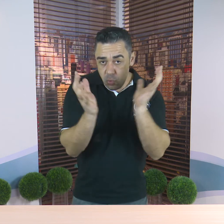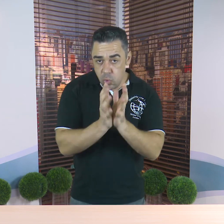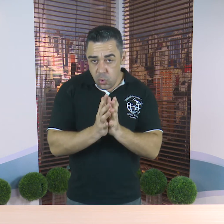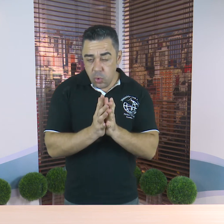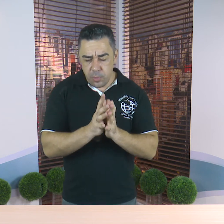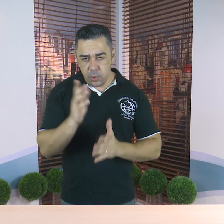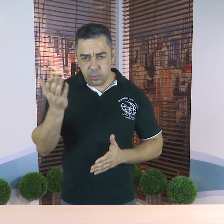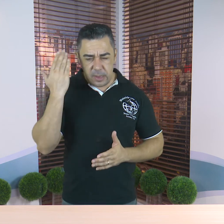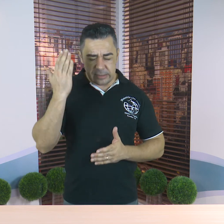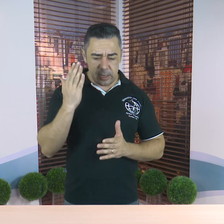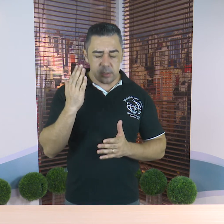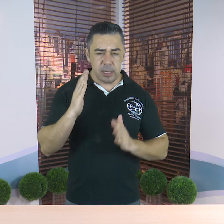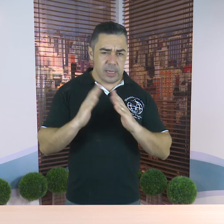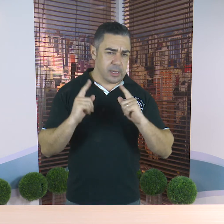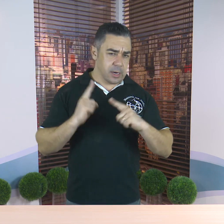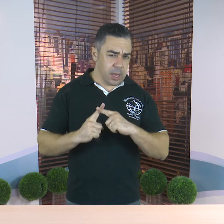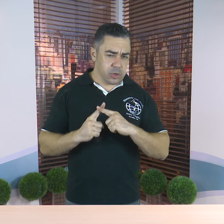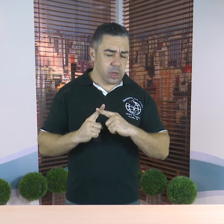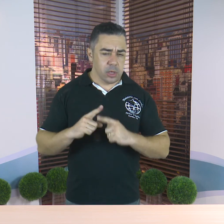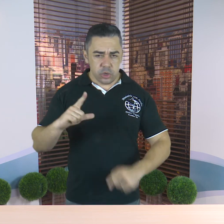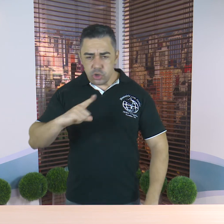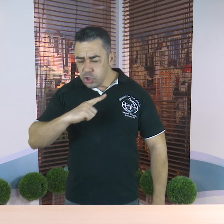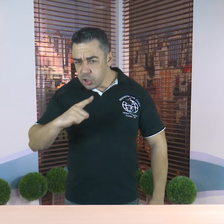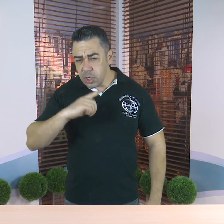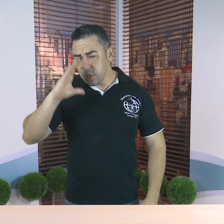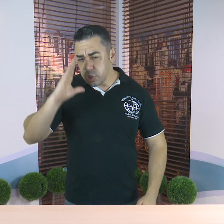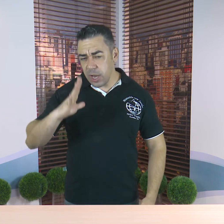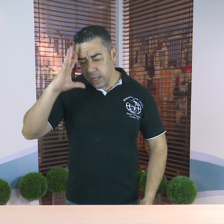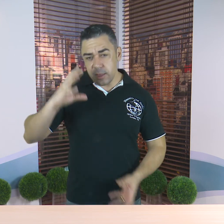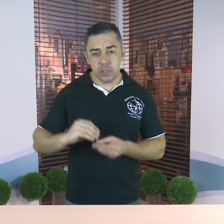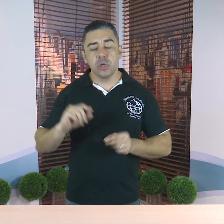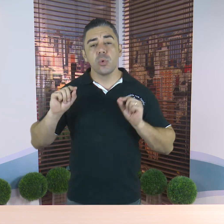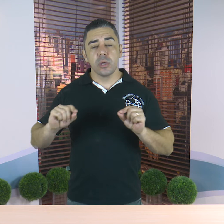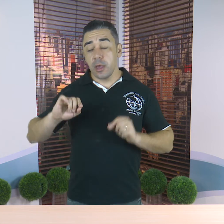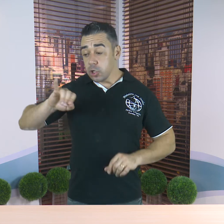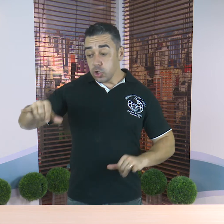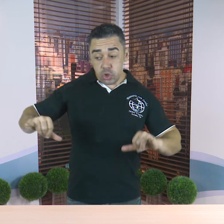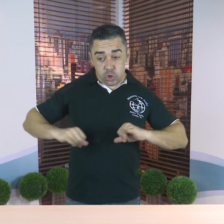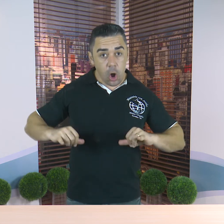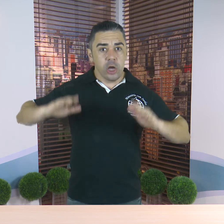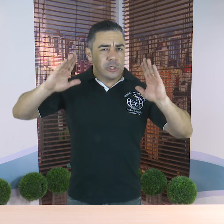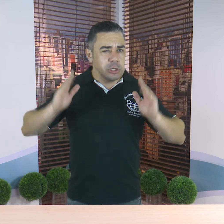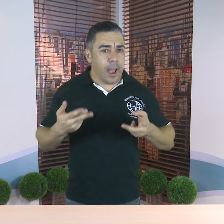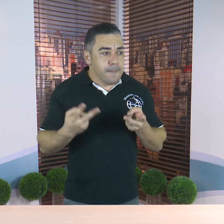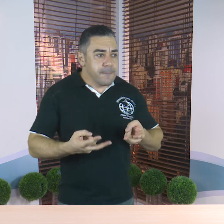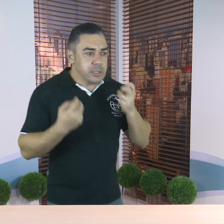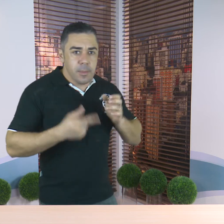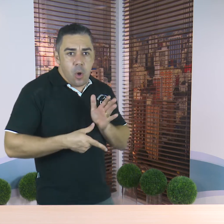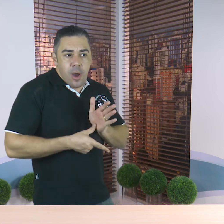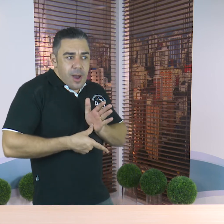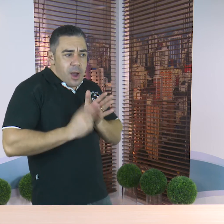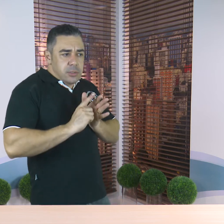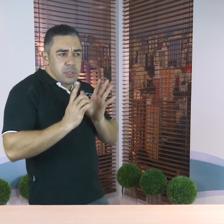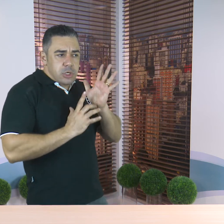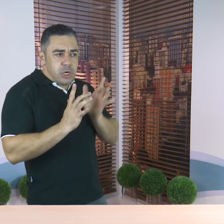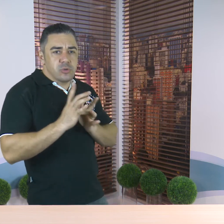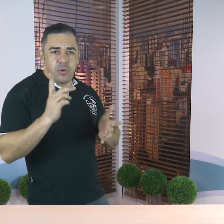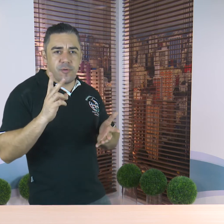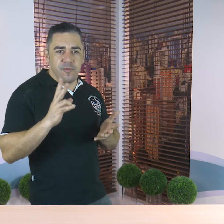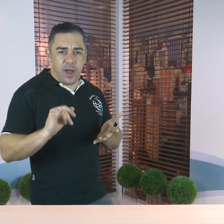acrescenta o pastor José Gonçalves, entendiam que Jó predisse a ressurreição que será efetuada por Cristo no final dos